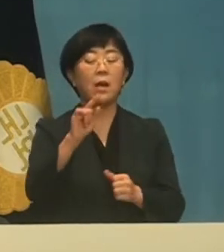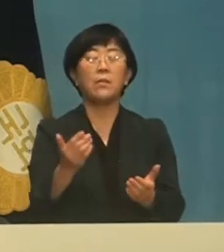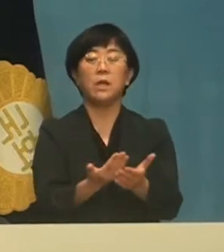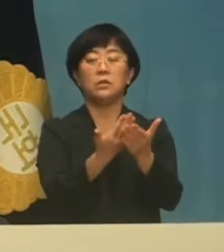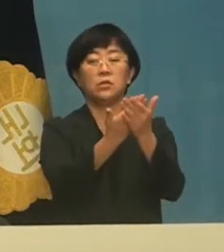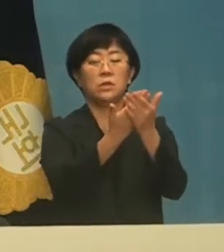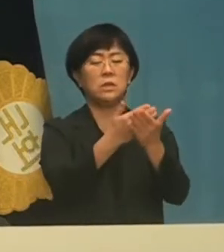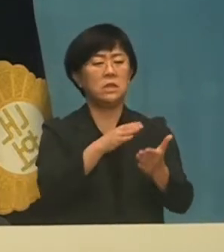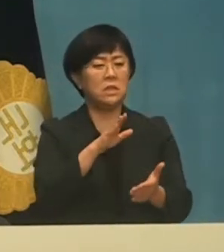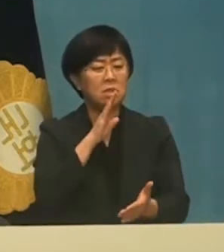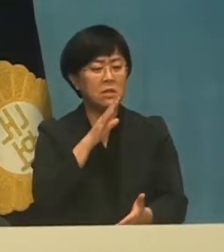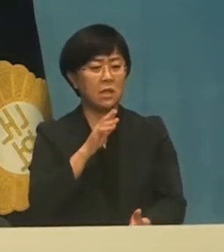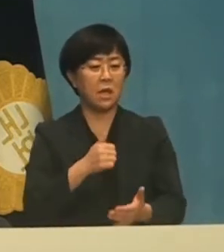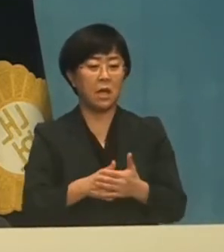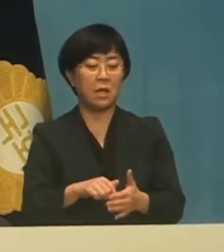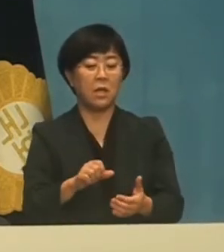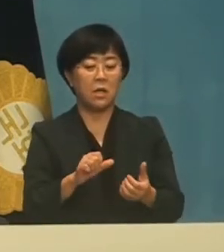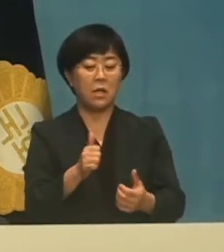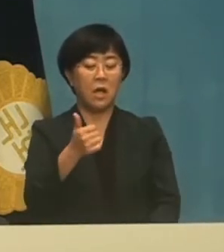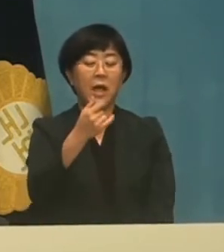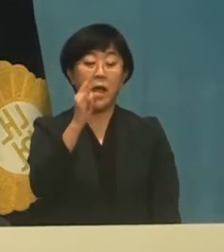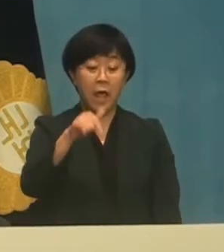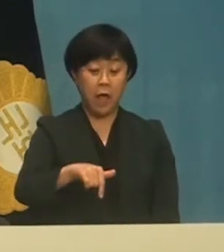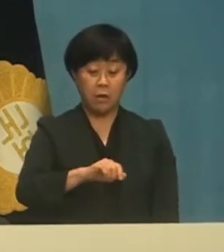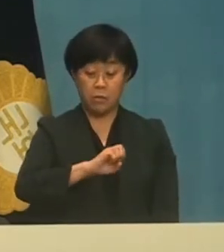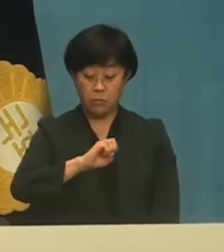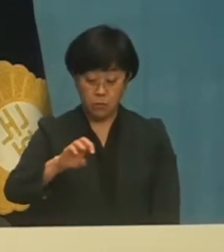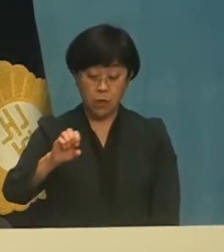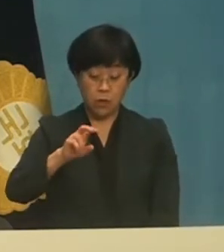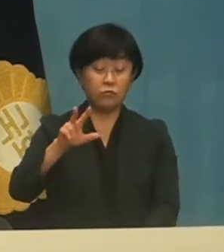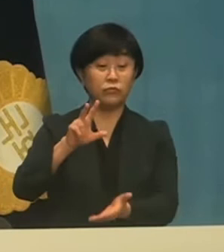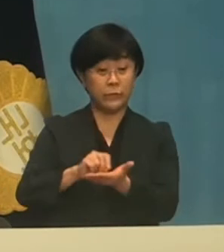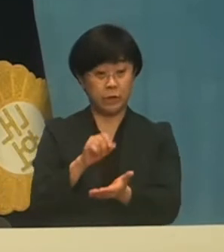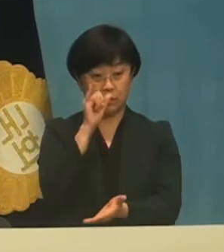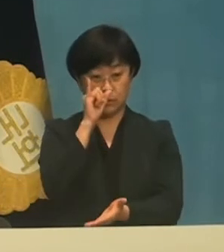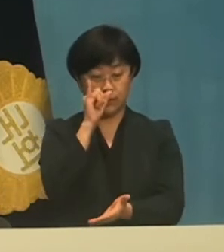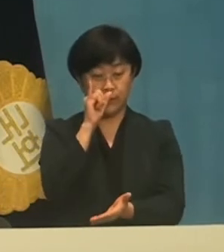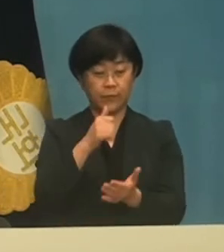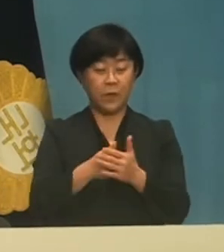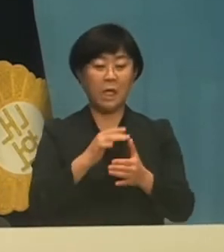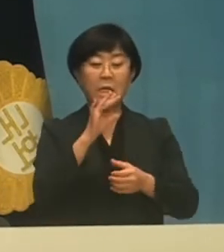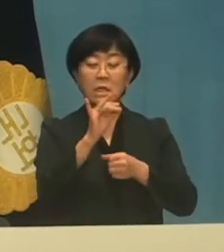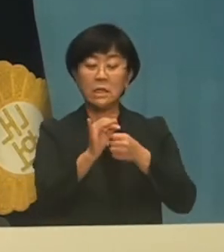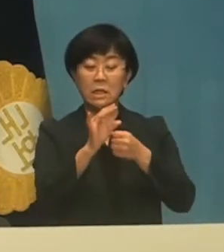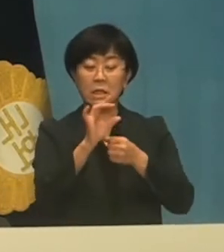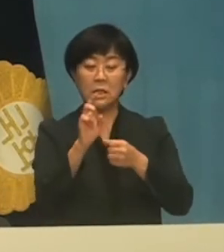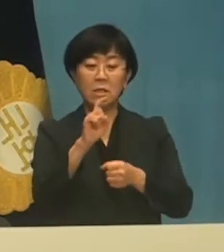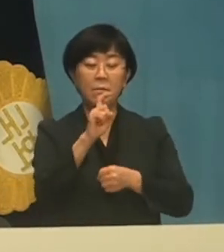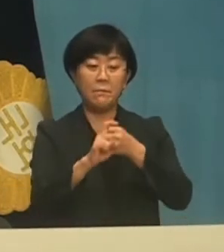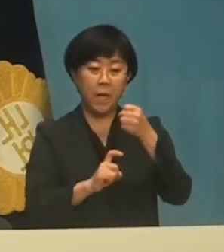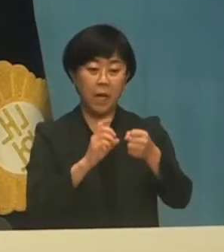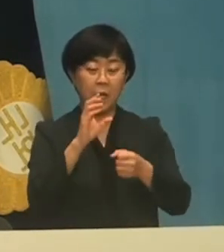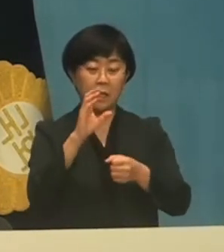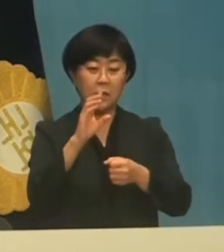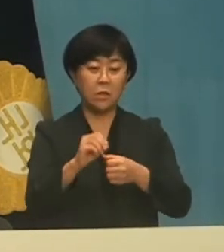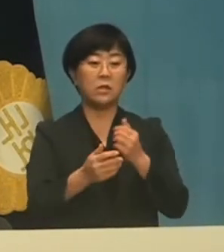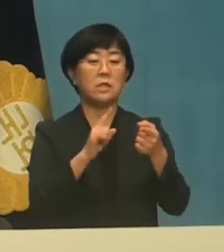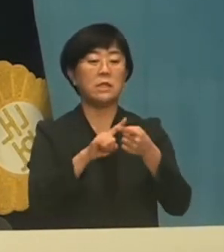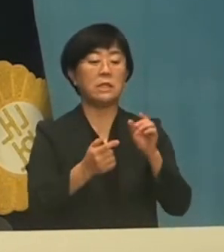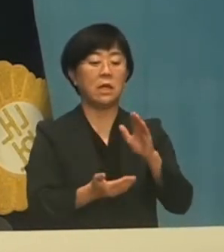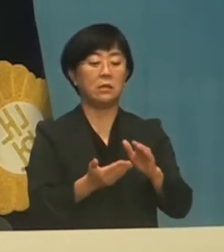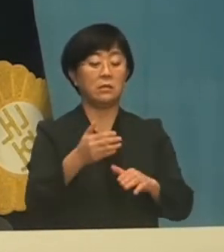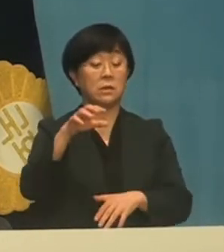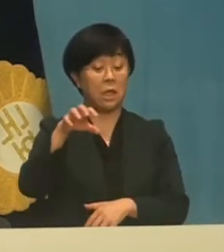핵발전소에는 치명적인 고준위 핵폐기물 문제가 있습니다. 10만 년 이상 보관할 기술도 장소도 사회적